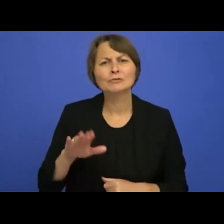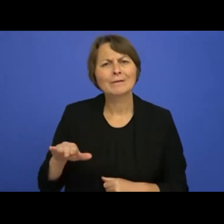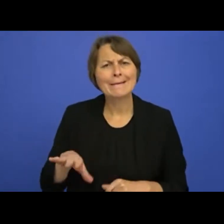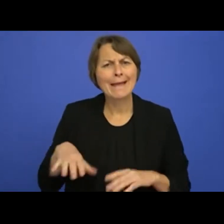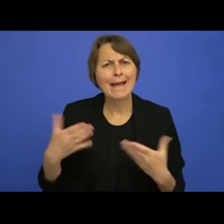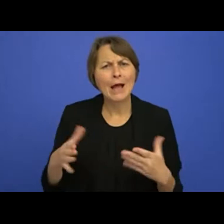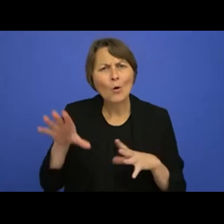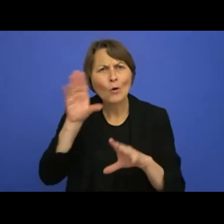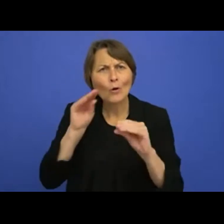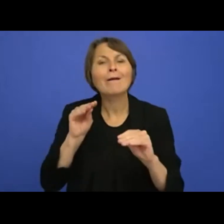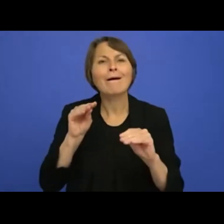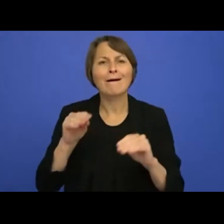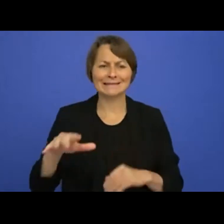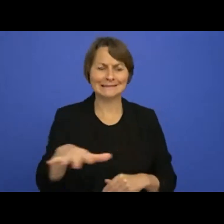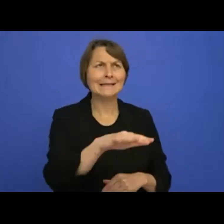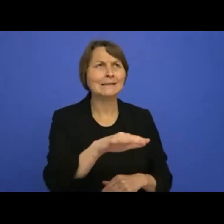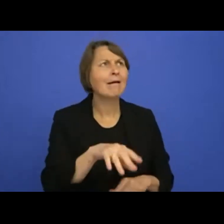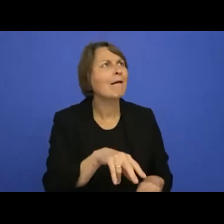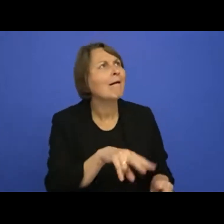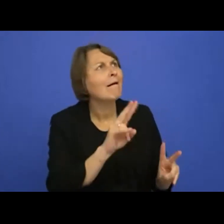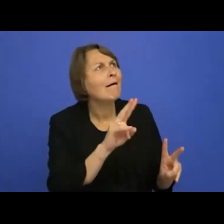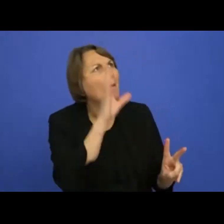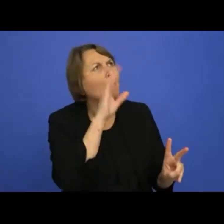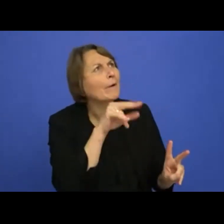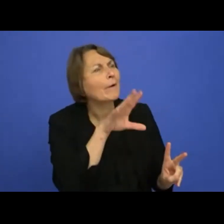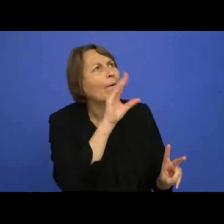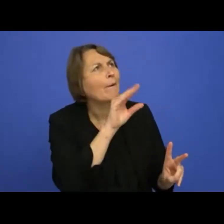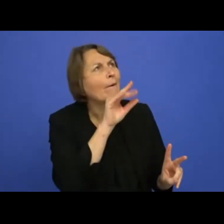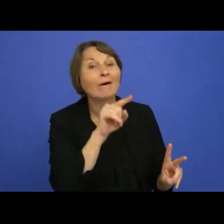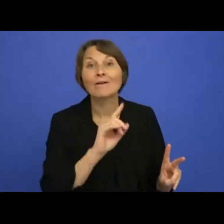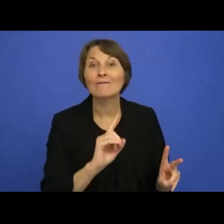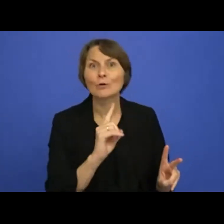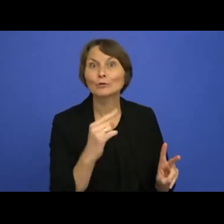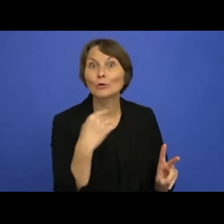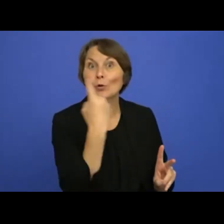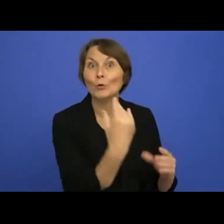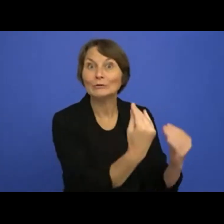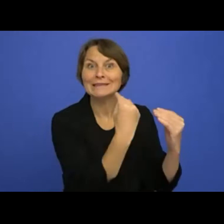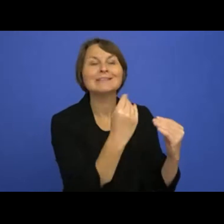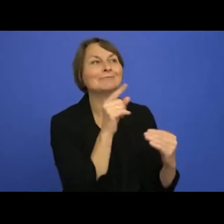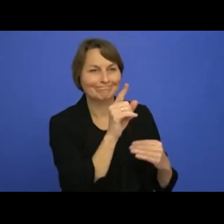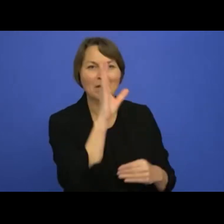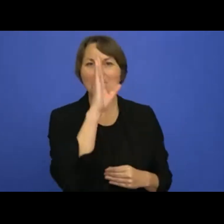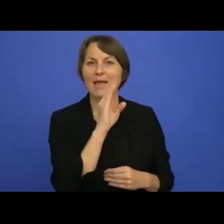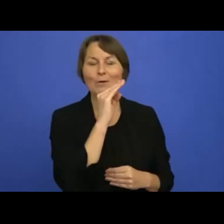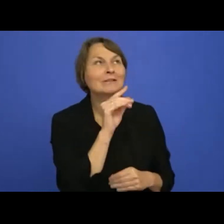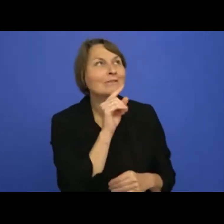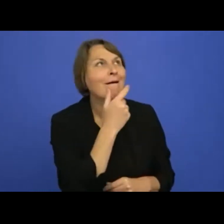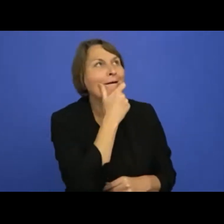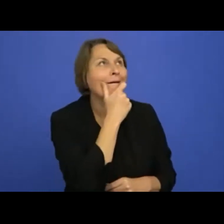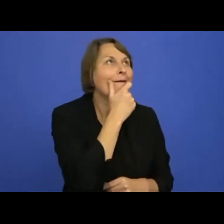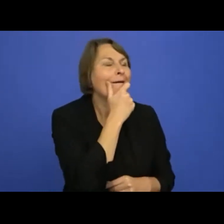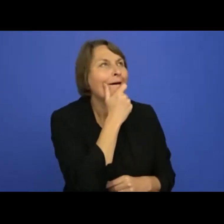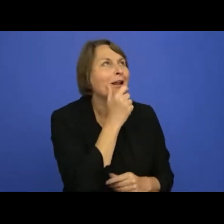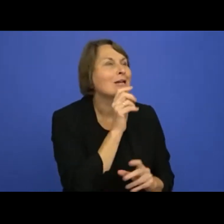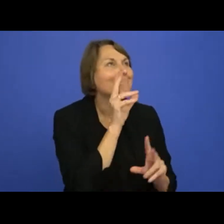mieux lorsque l'apprentissage vient d'adultes qu'ils connaissent, dans un contexte qu'ils connaissent. Et donc, les parents sont les premiers éducateurs des enfants et